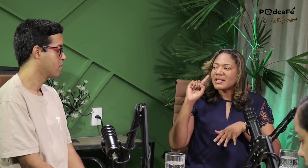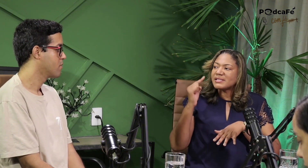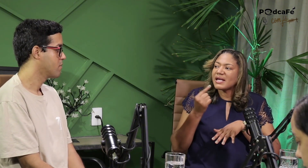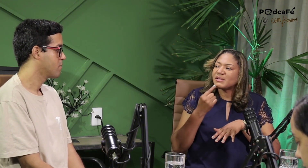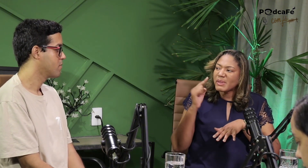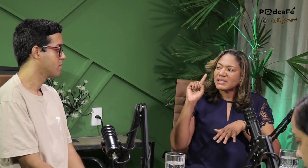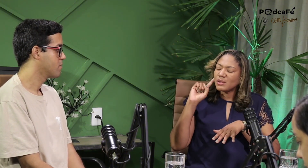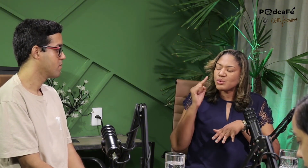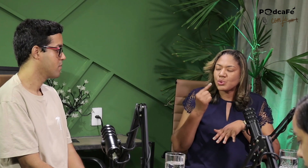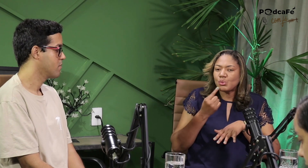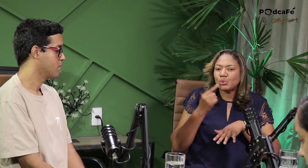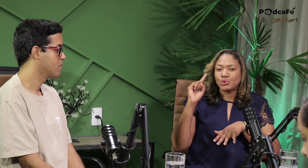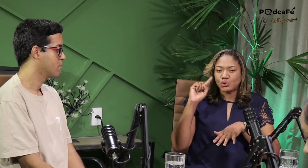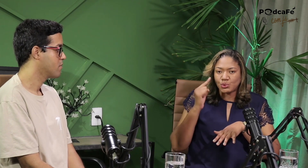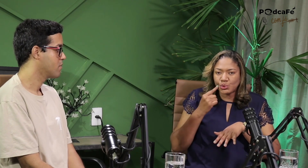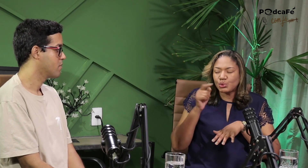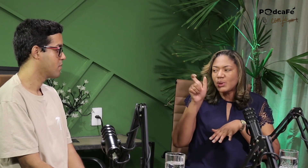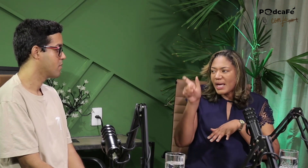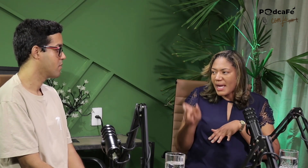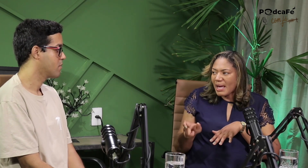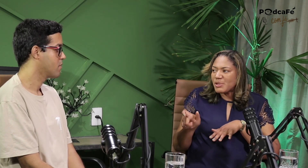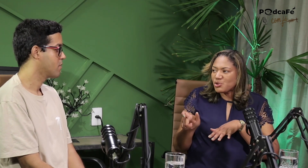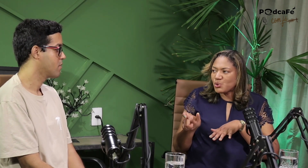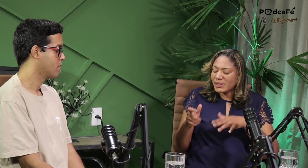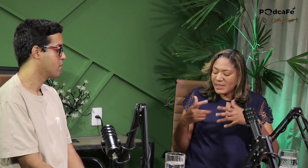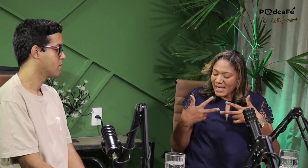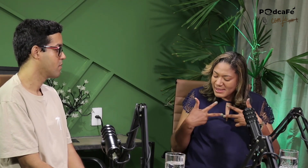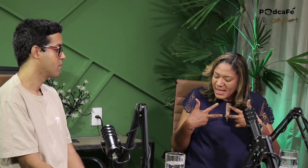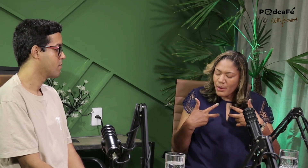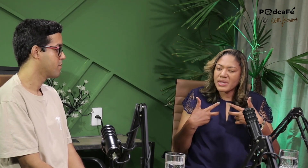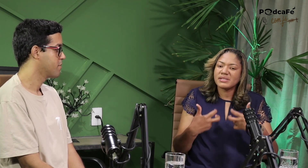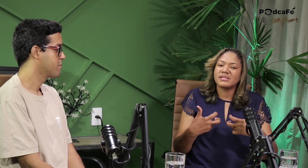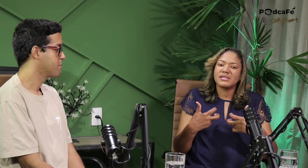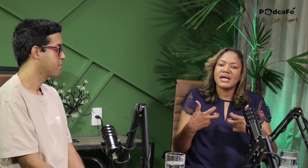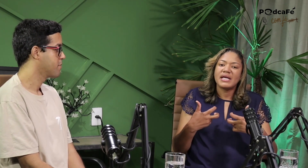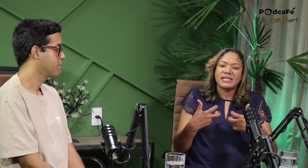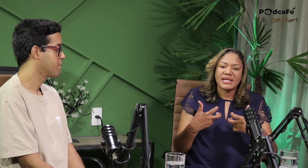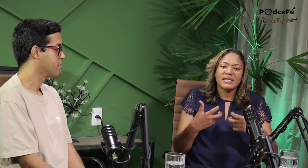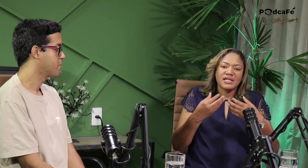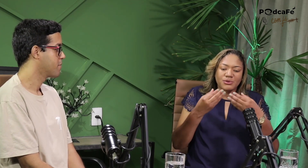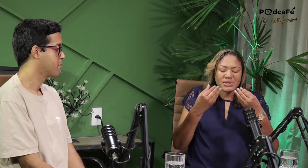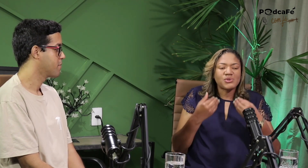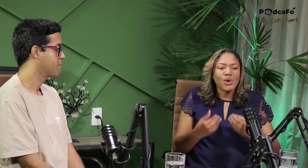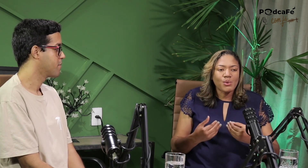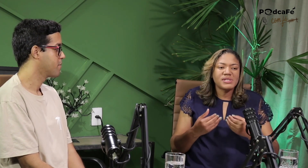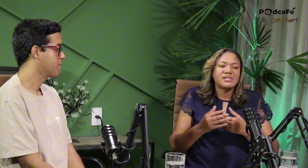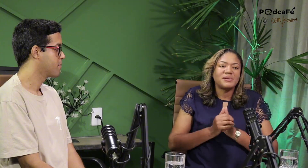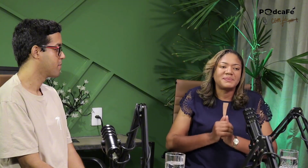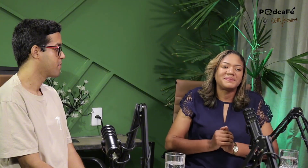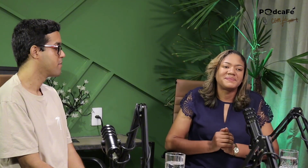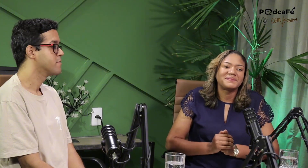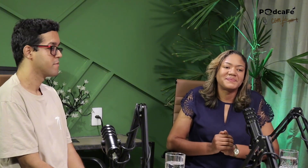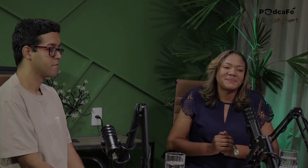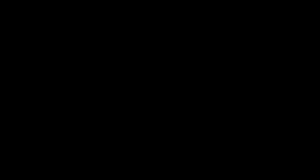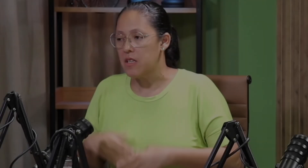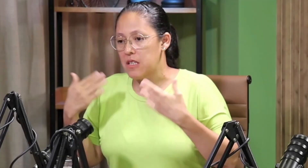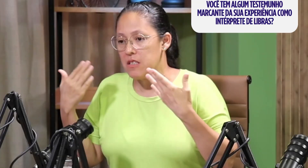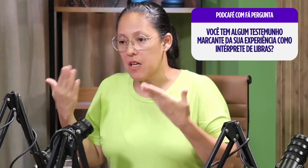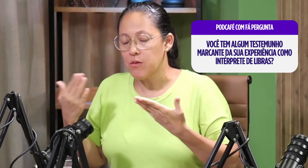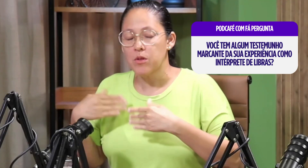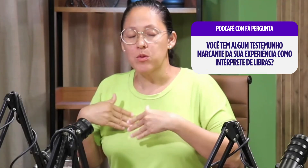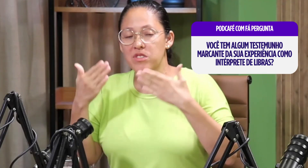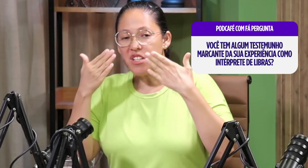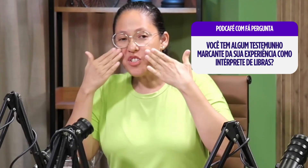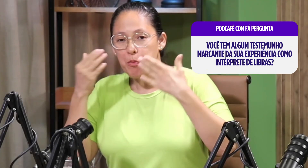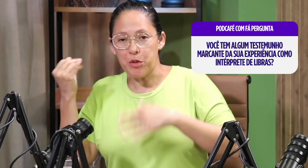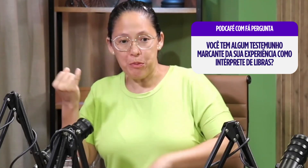tirar essa expressão, surdo-mudo. Surdo é a pessoa que quer ser reconhecida, né, dentro da sua condição.